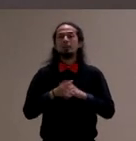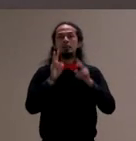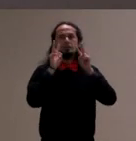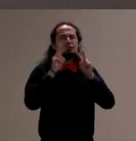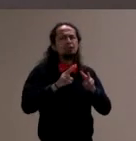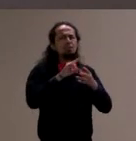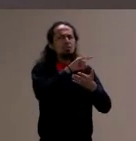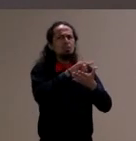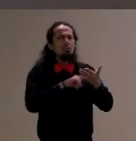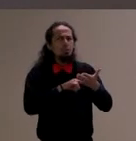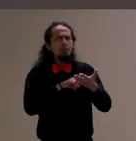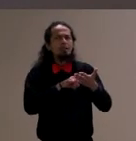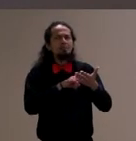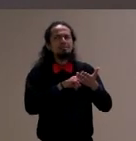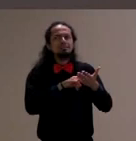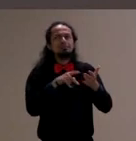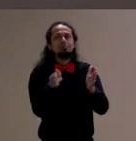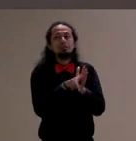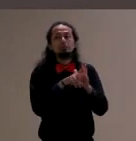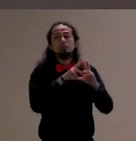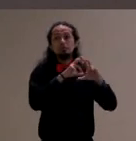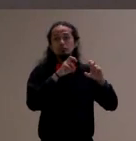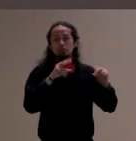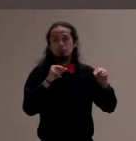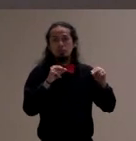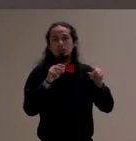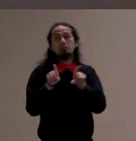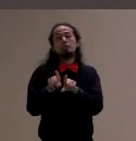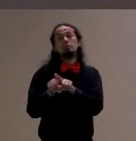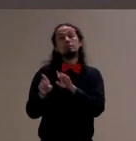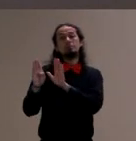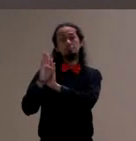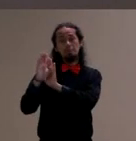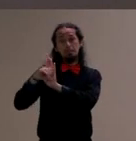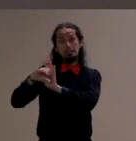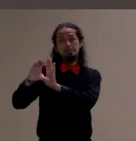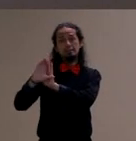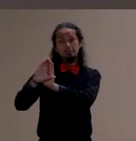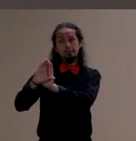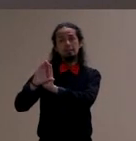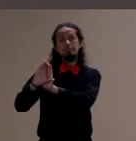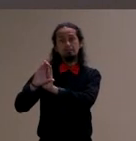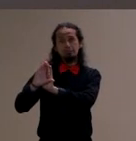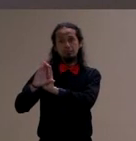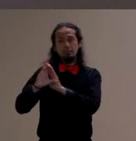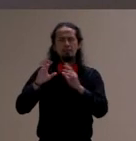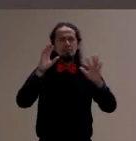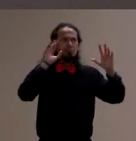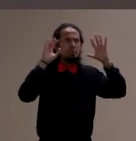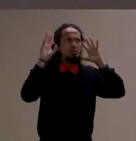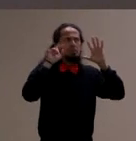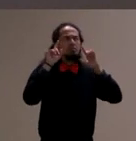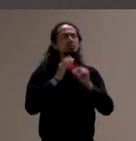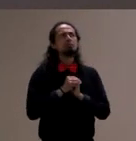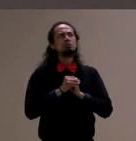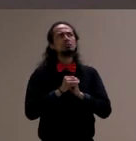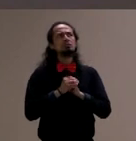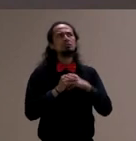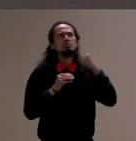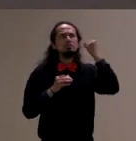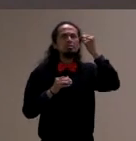no documento da bncc tentando Identificar qual é a concepção de experiência